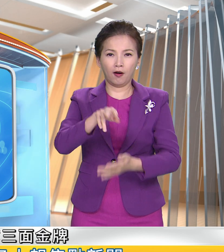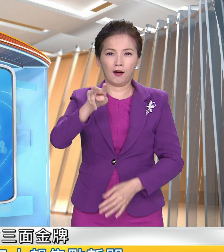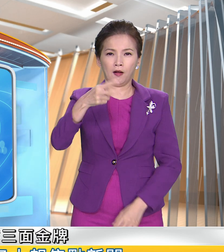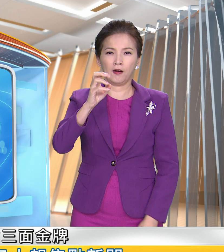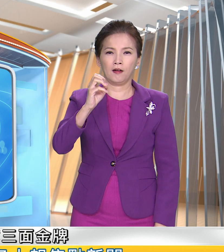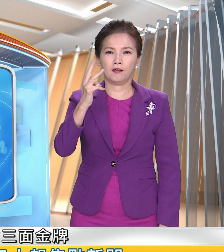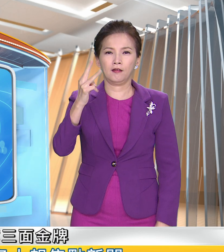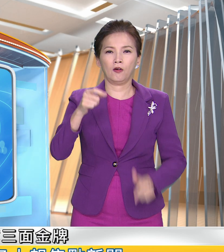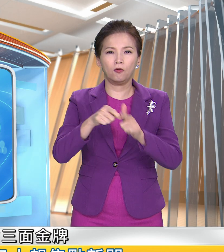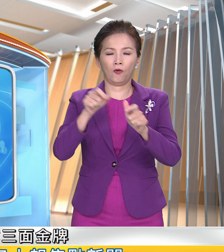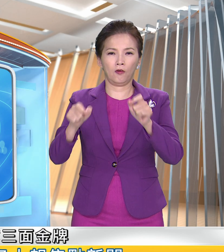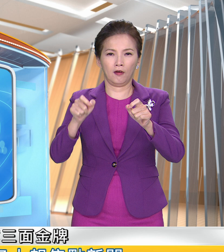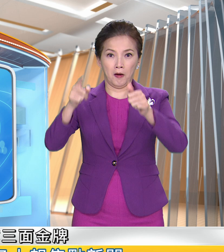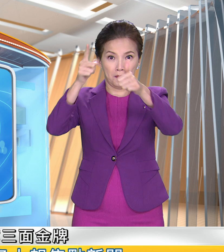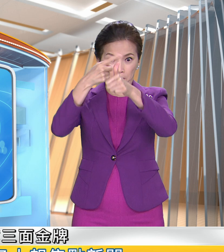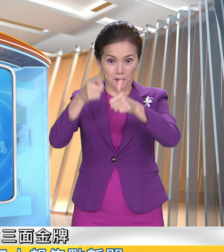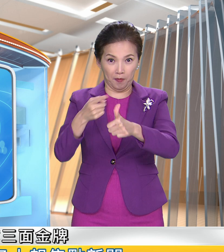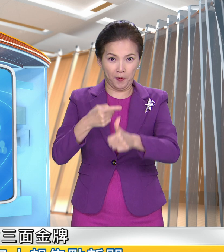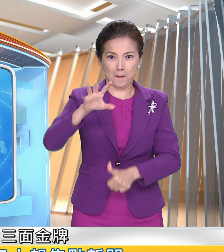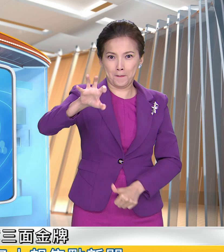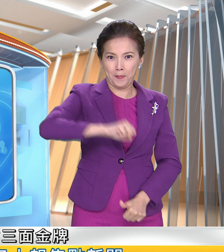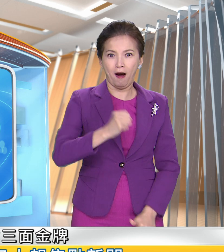夺了3面金牌。